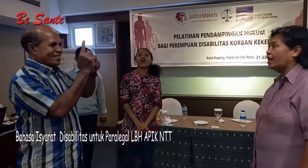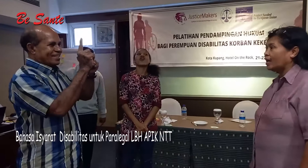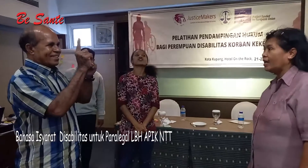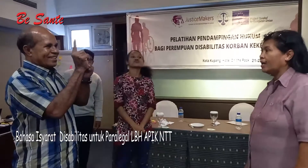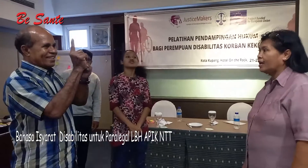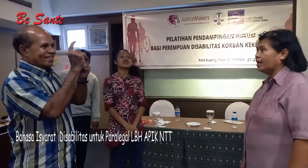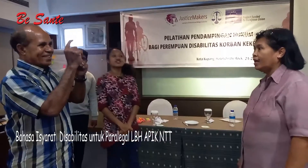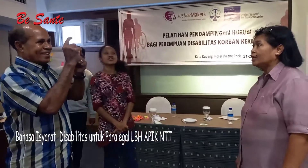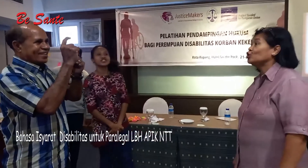U N U O S.